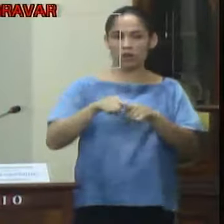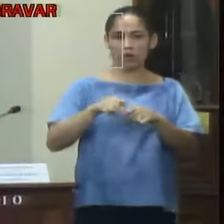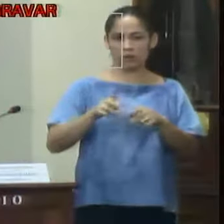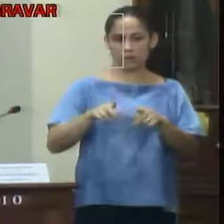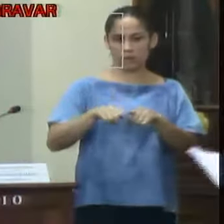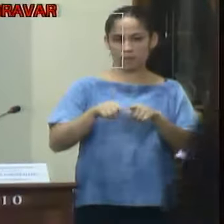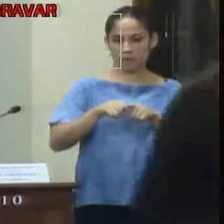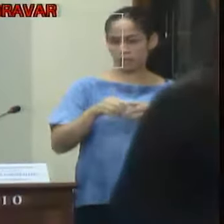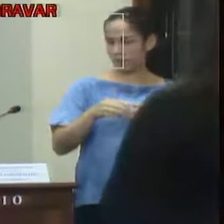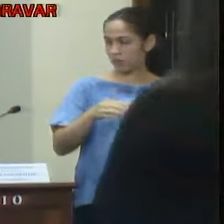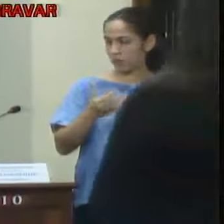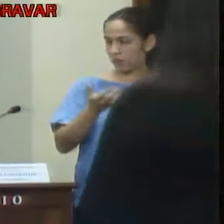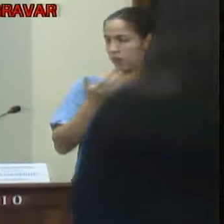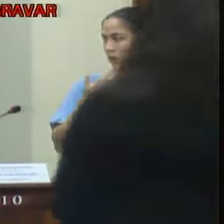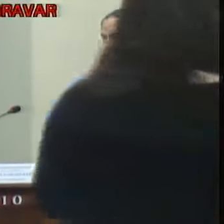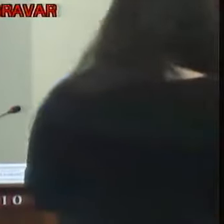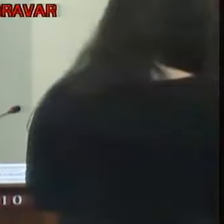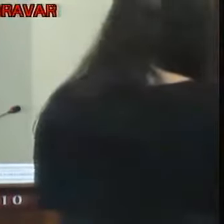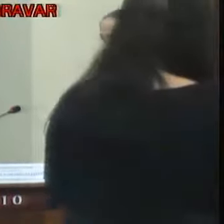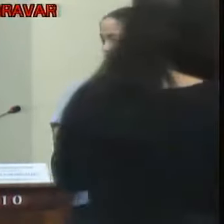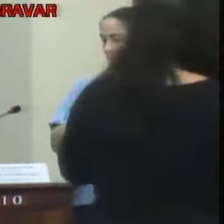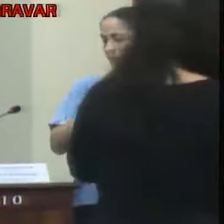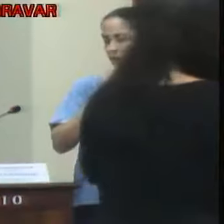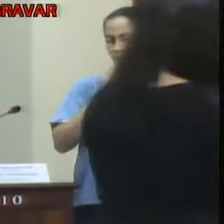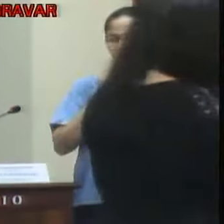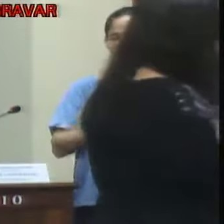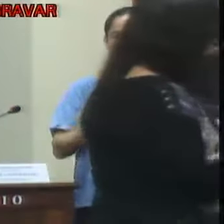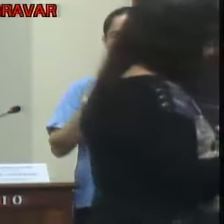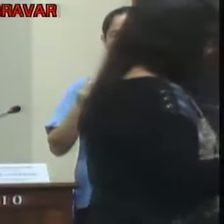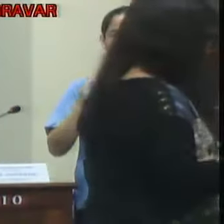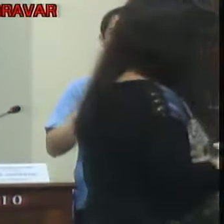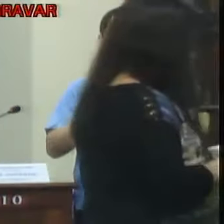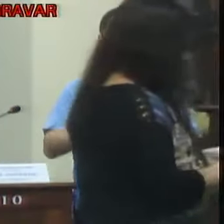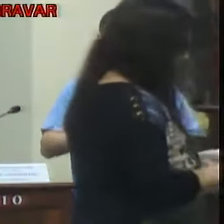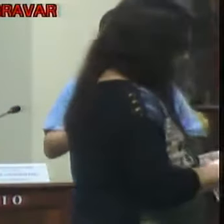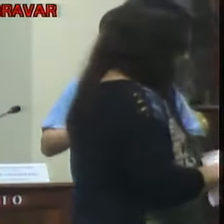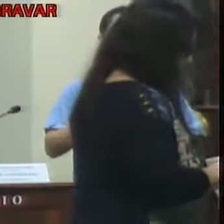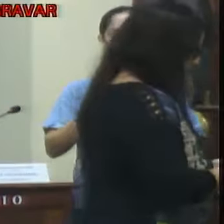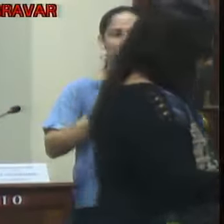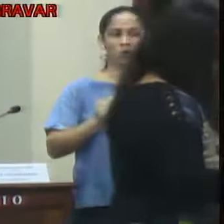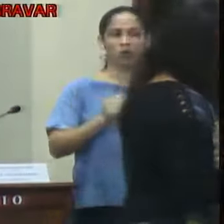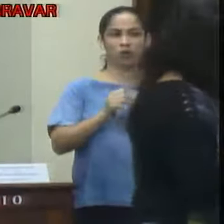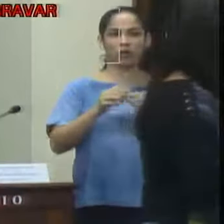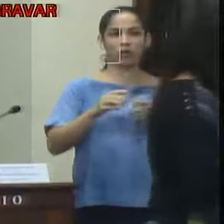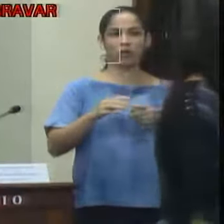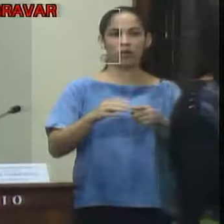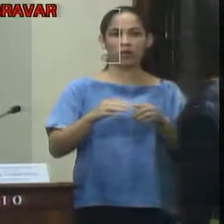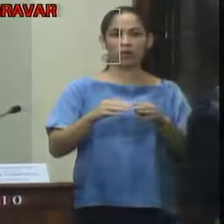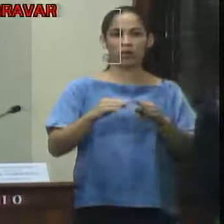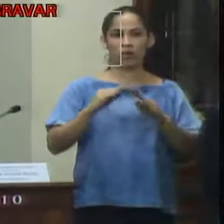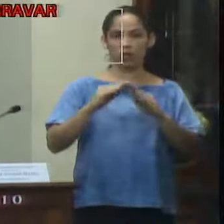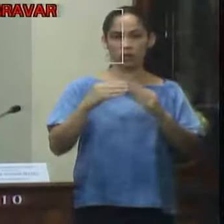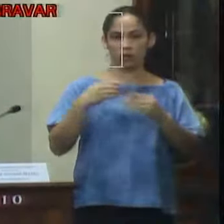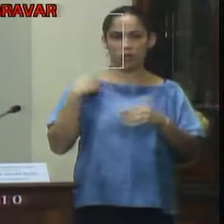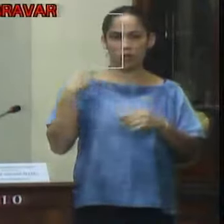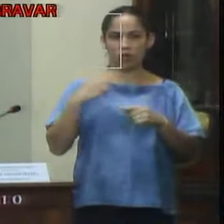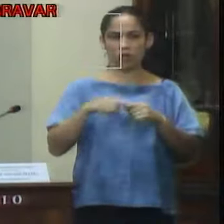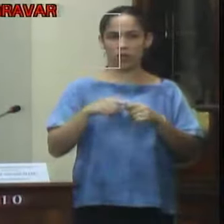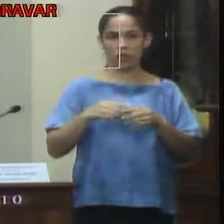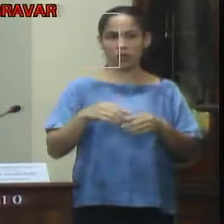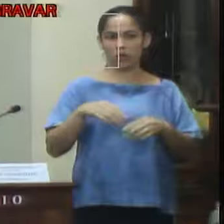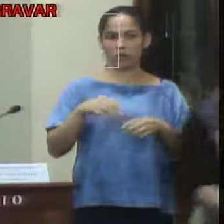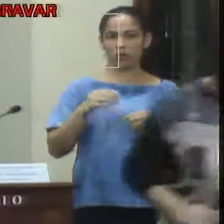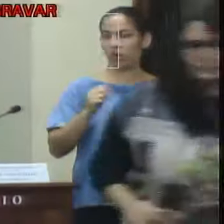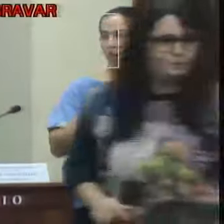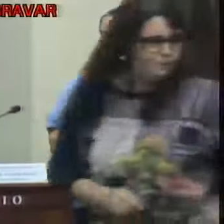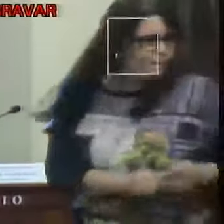para requerer o financiamento do projeto junto à Câmara de Compensação Ambiental do Rio de Janeiro,